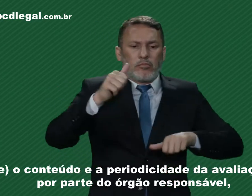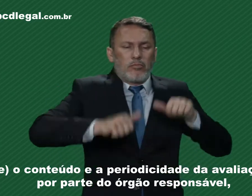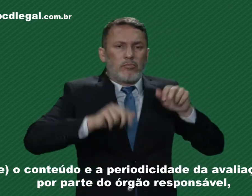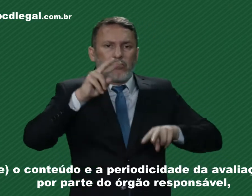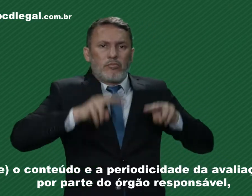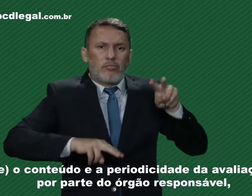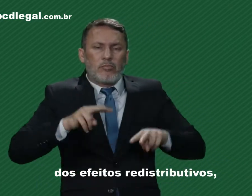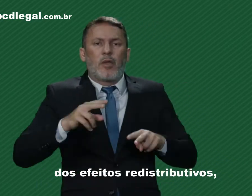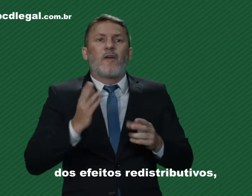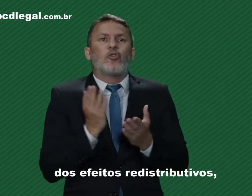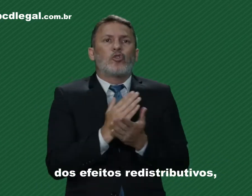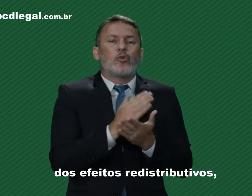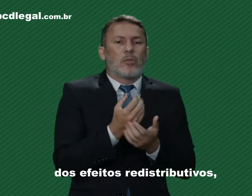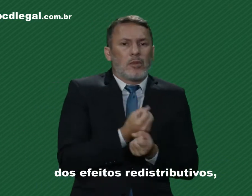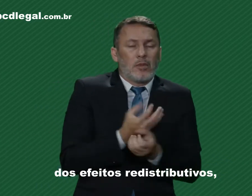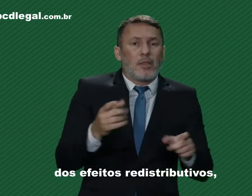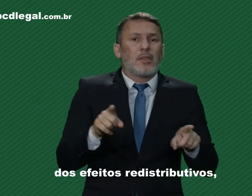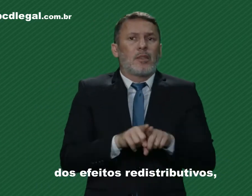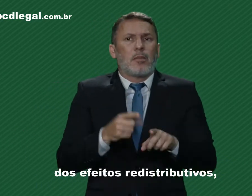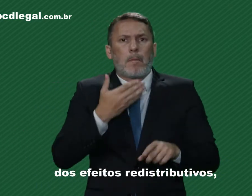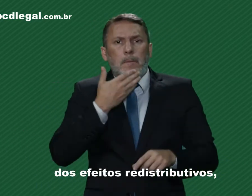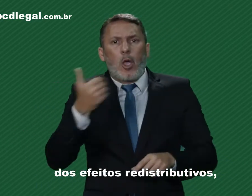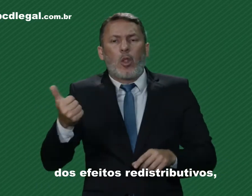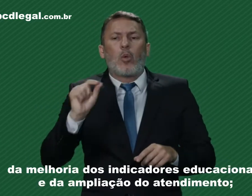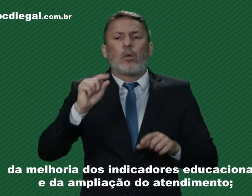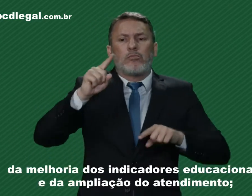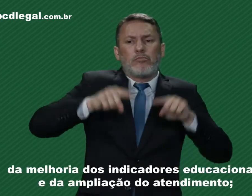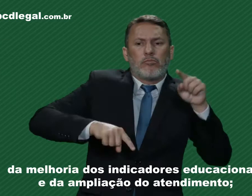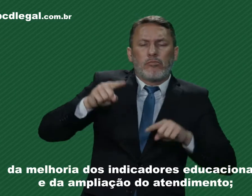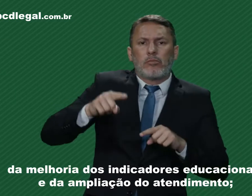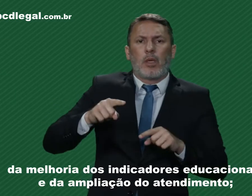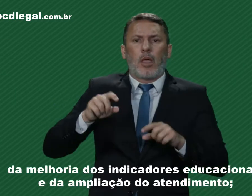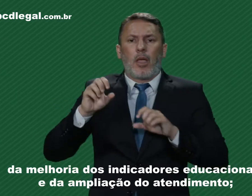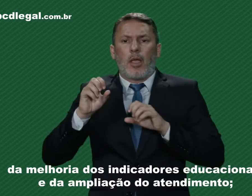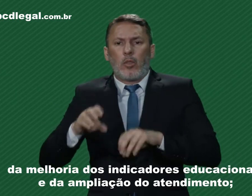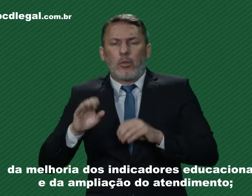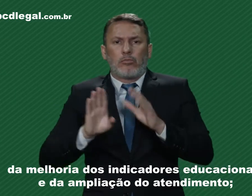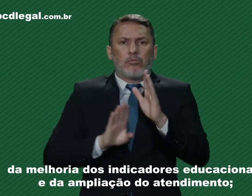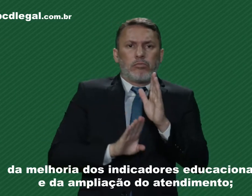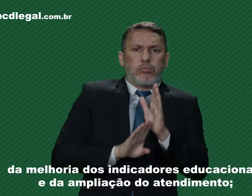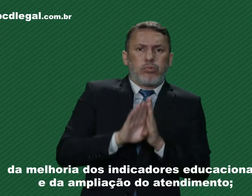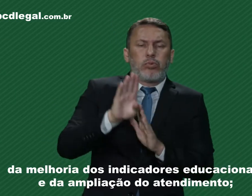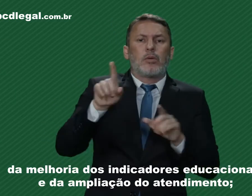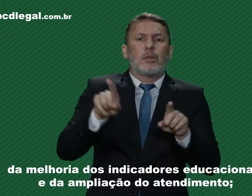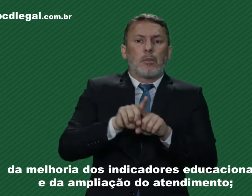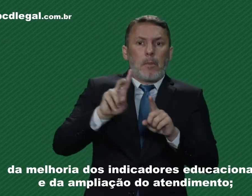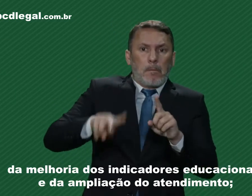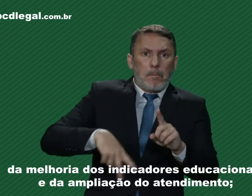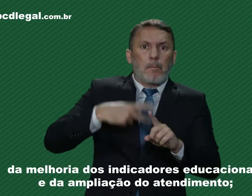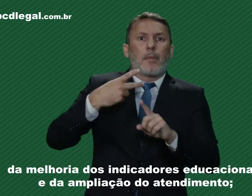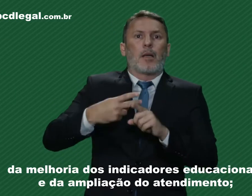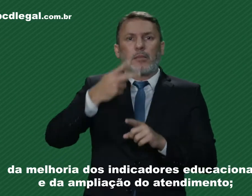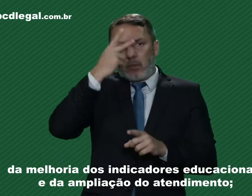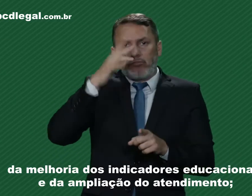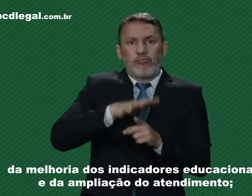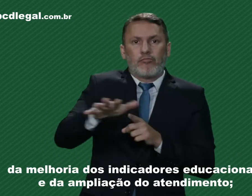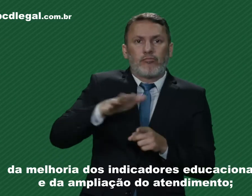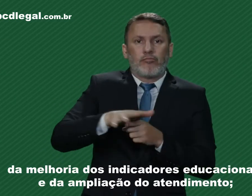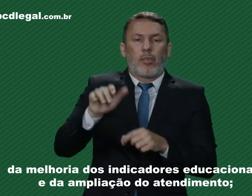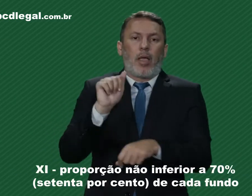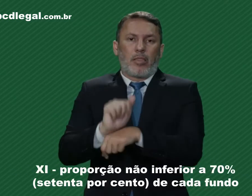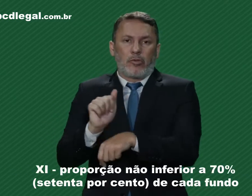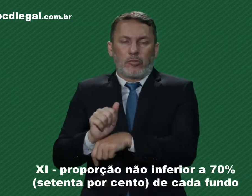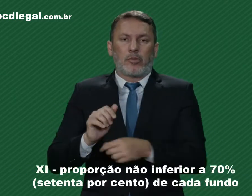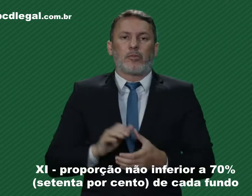órgão responsável, dos efeitos redistributivos, da melhoria dos indicadores educacionais e da ampliação do